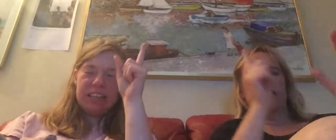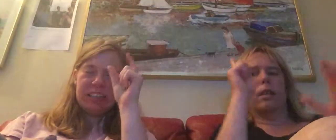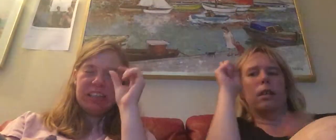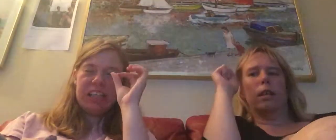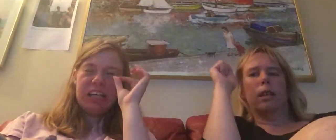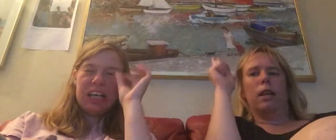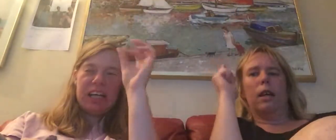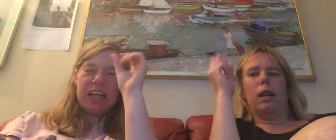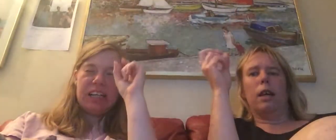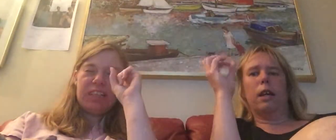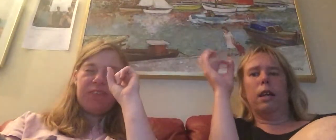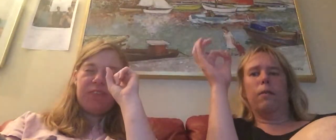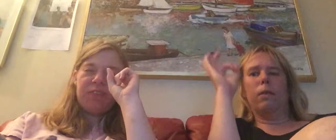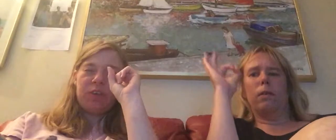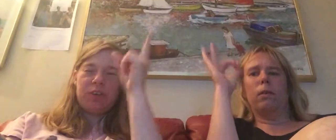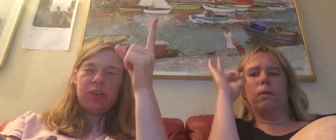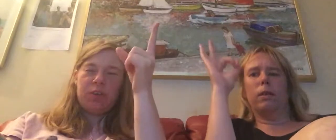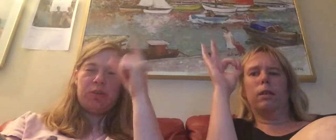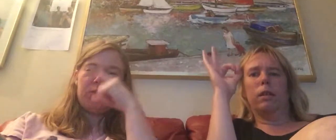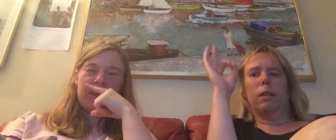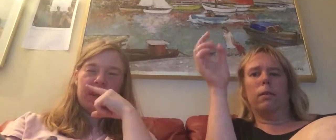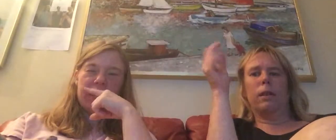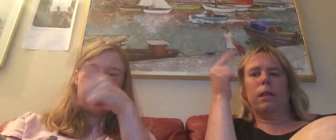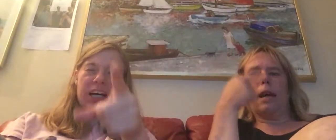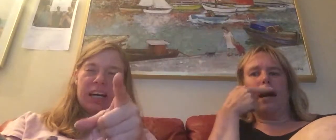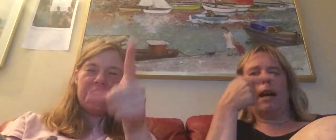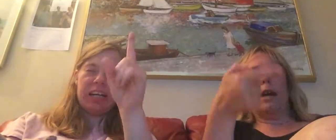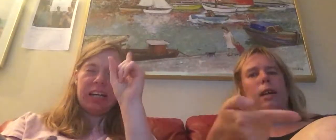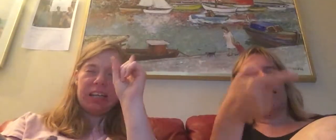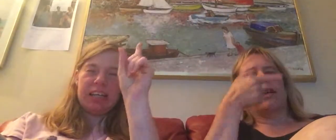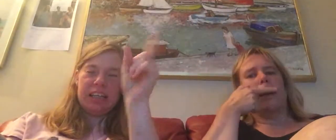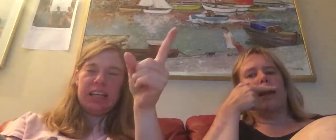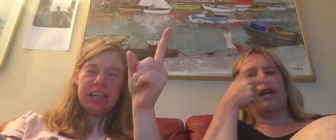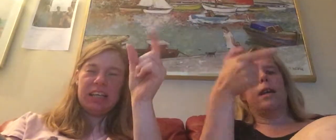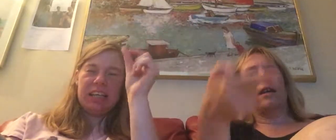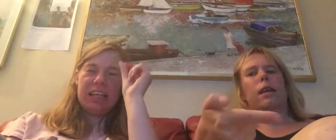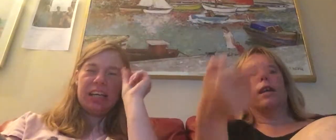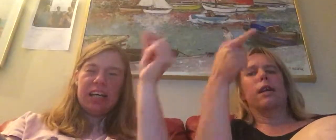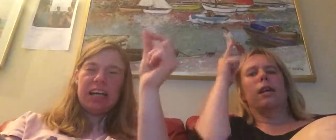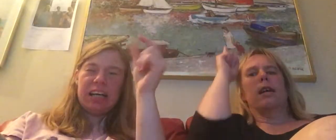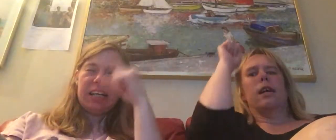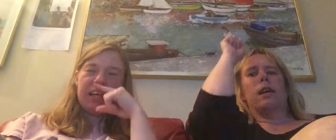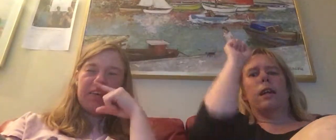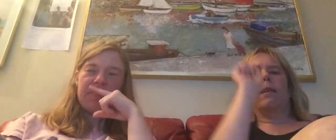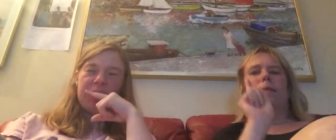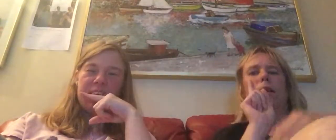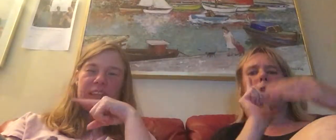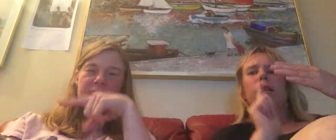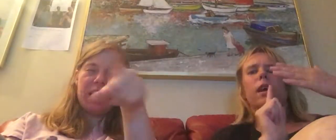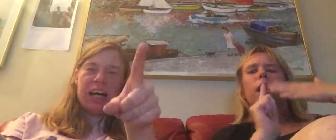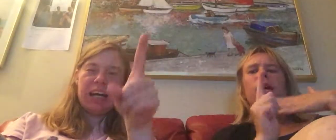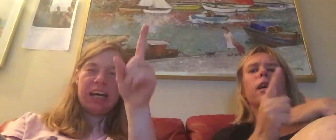hans. I am Gud, vi tackar dig. I am, vi